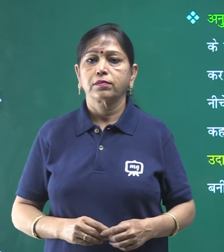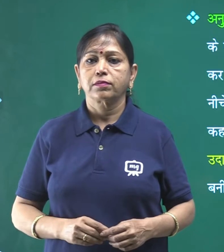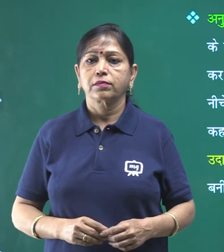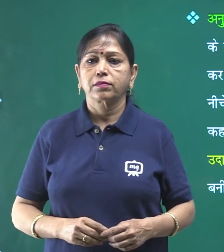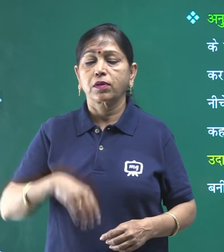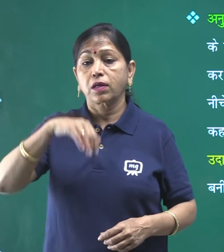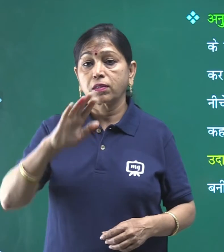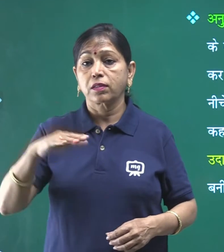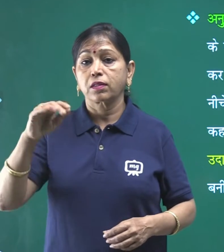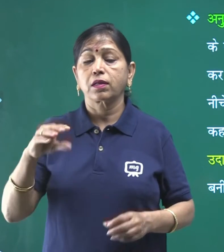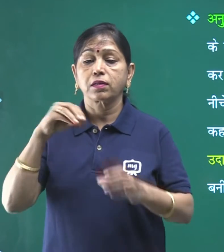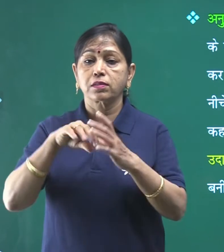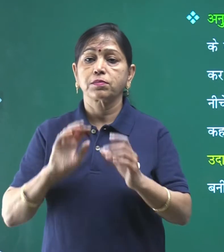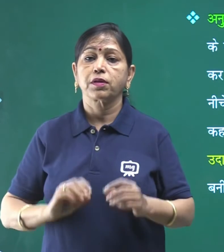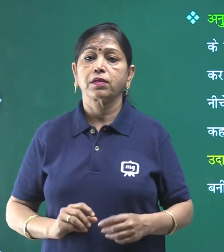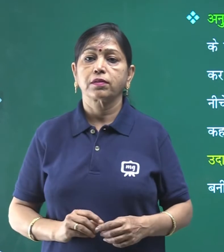तरंग जिसमें